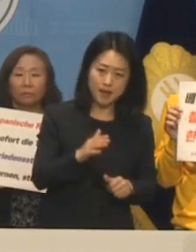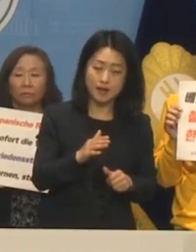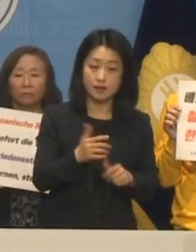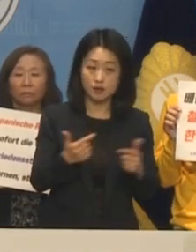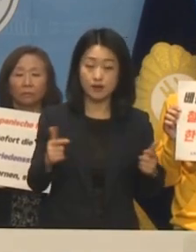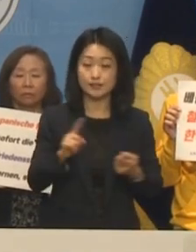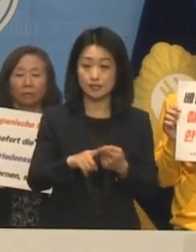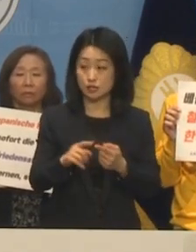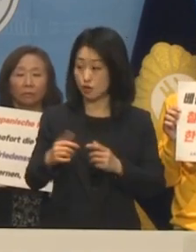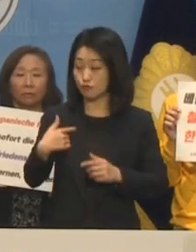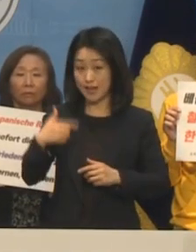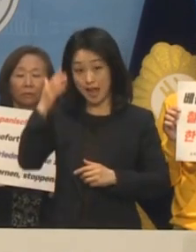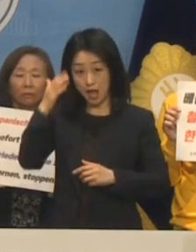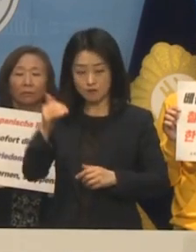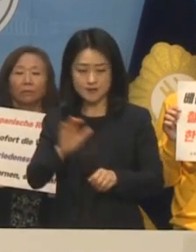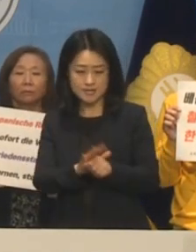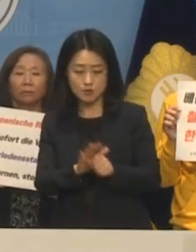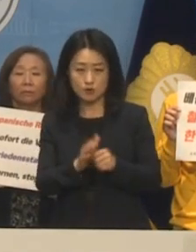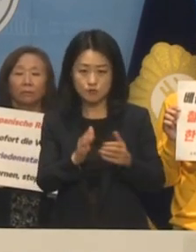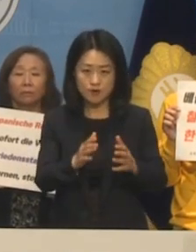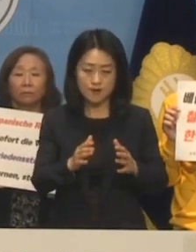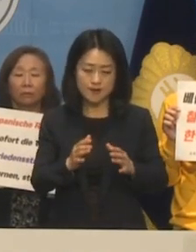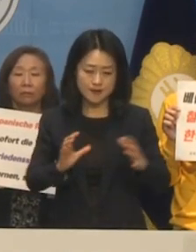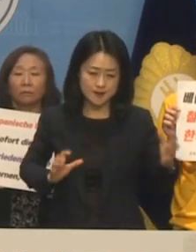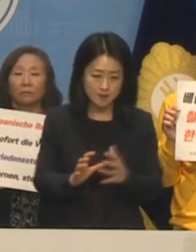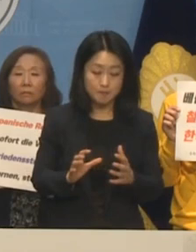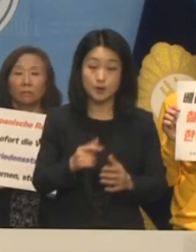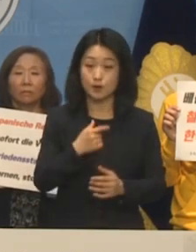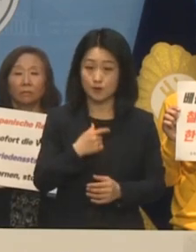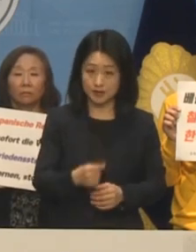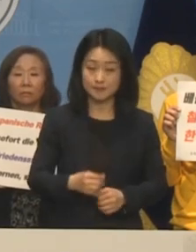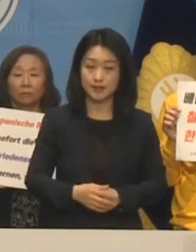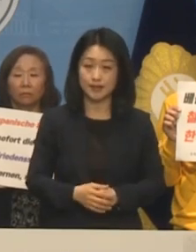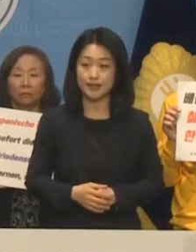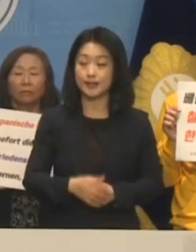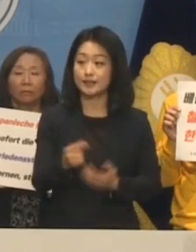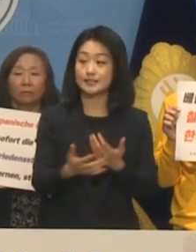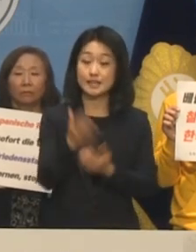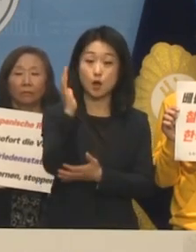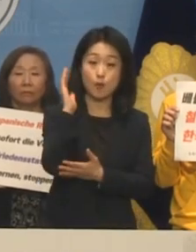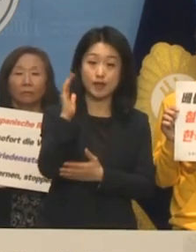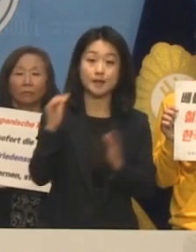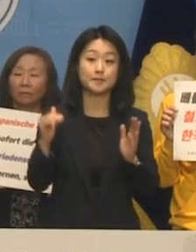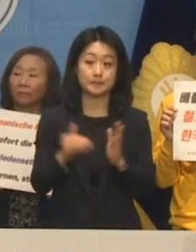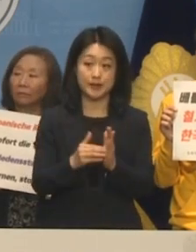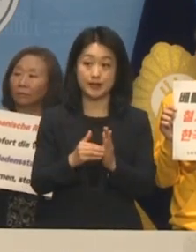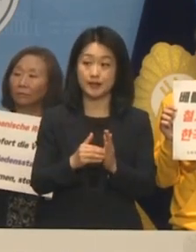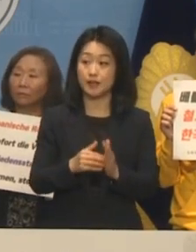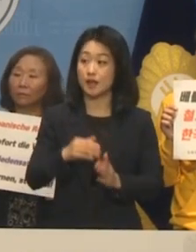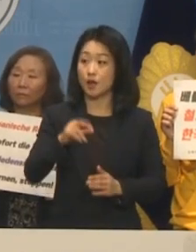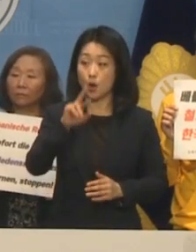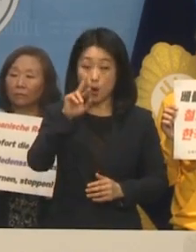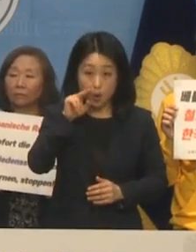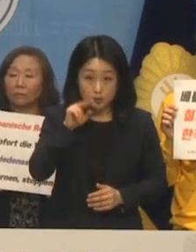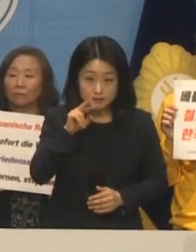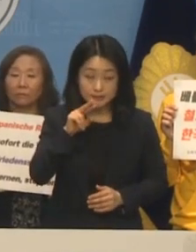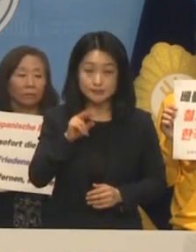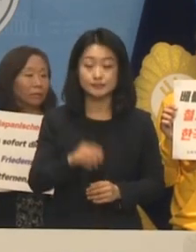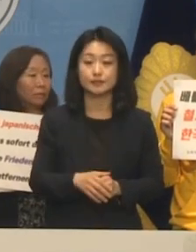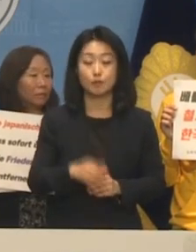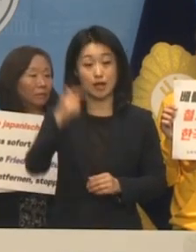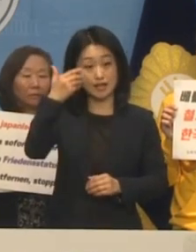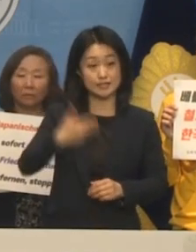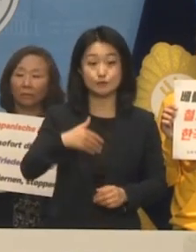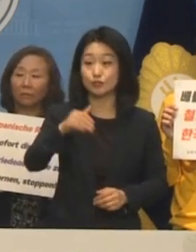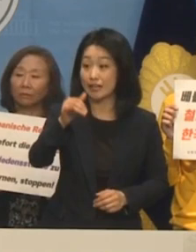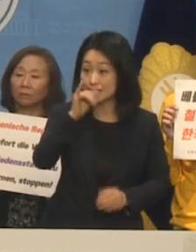여러분들께서도 함께 협력해 주시기를 부탁을 드리겠습니다. 이상으로 기자회견은 마치겠습니다. 혹시 기자님들 중에서 코리아 협의회 질문이